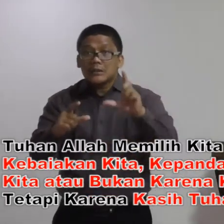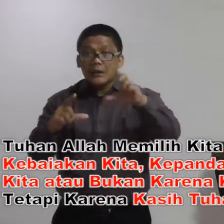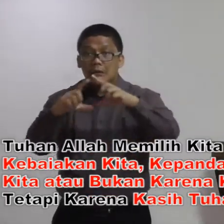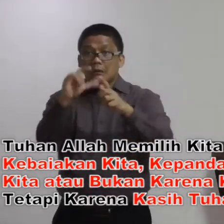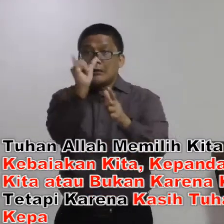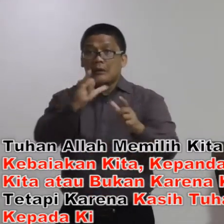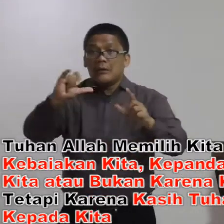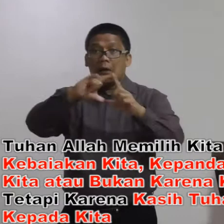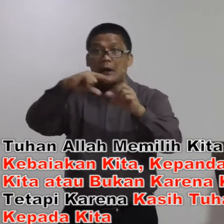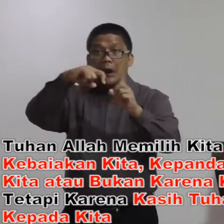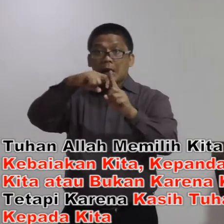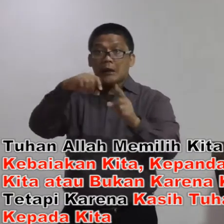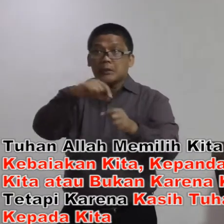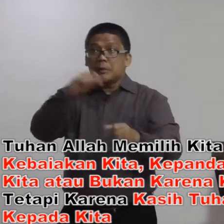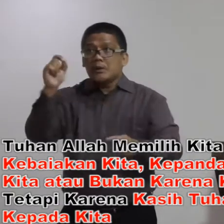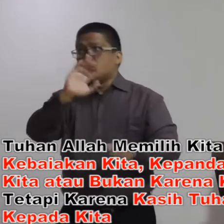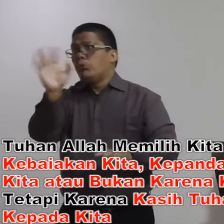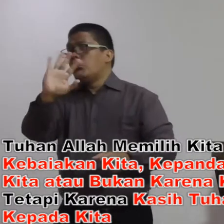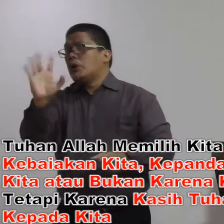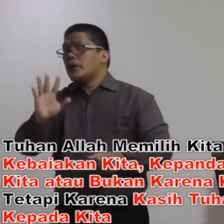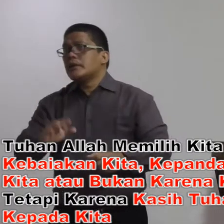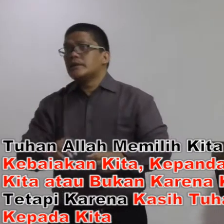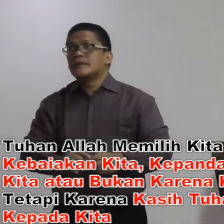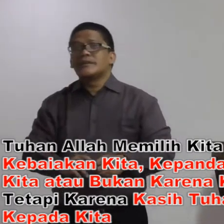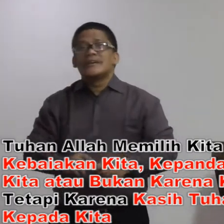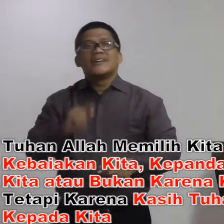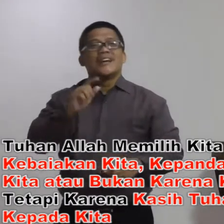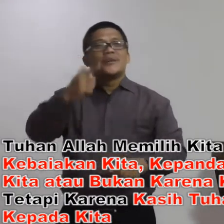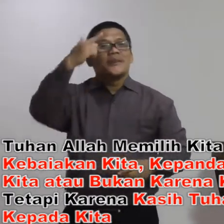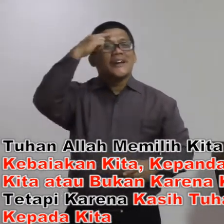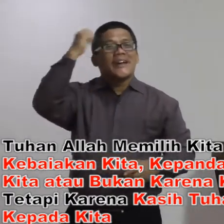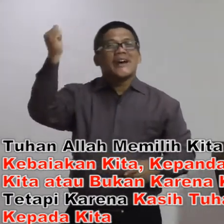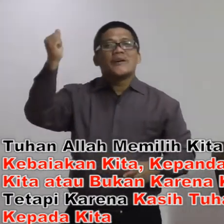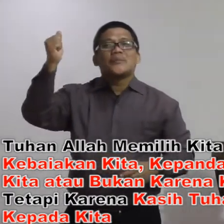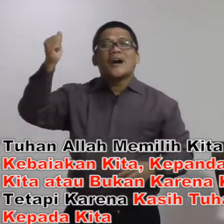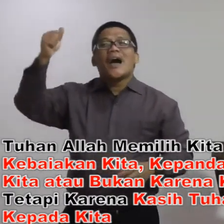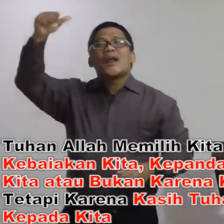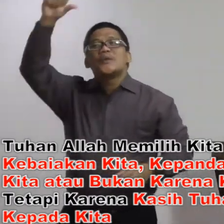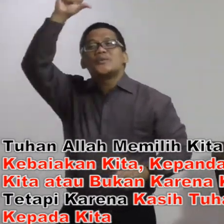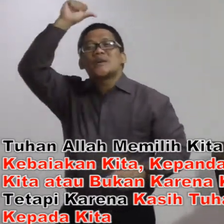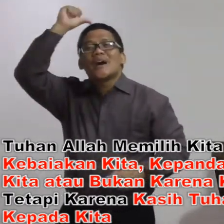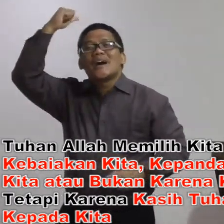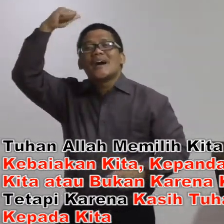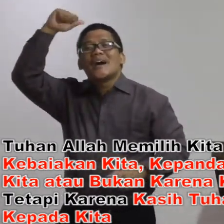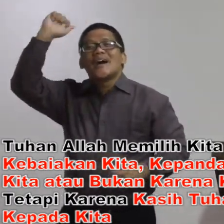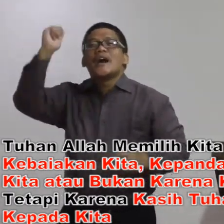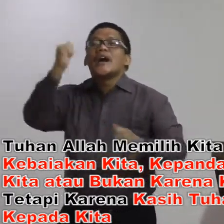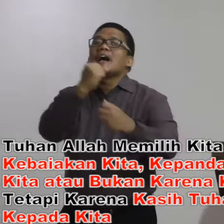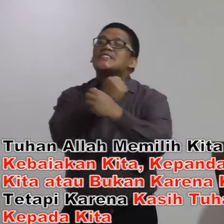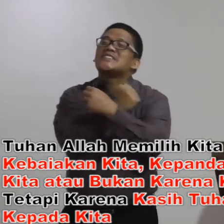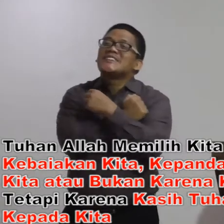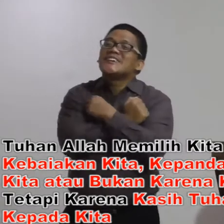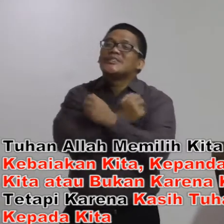pantas dipilih, bukan, tapi karena anugerah Tuhan bagi kita. Ya,